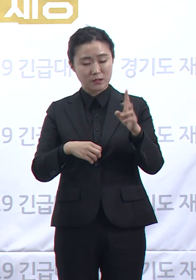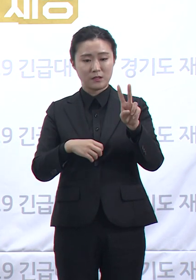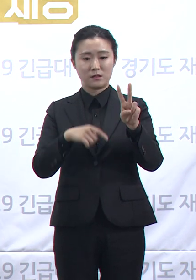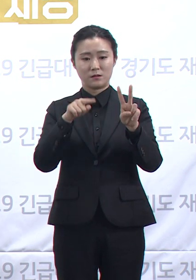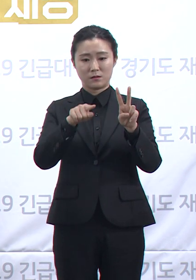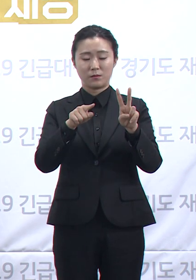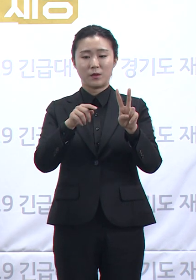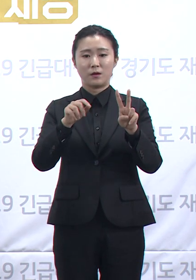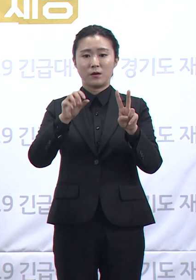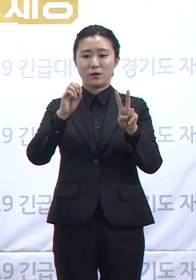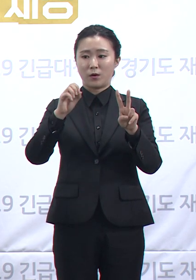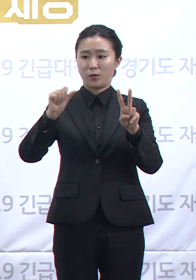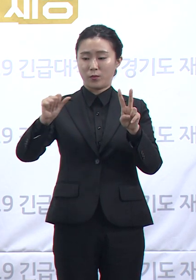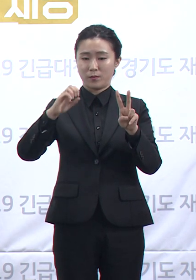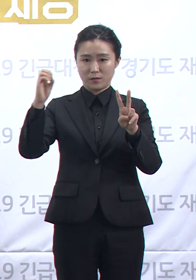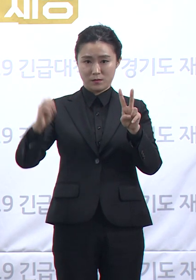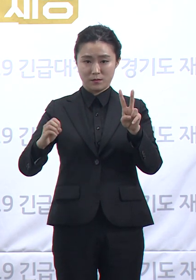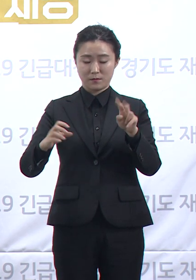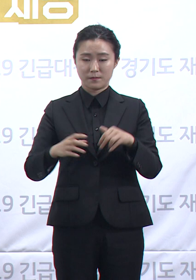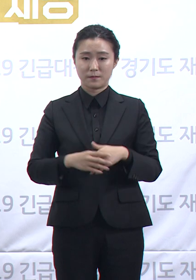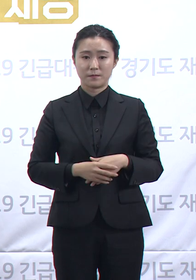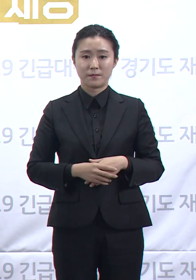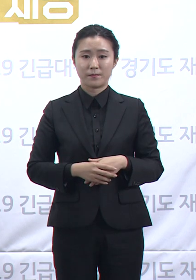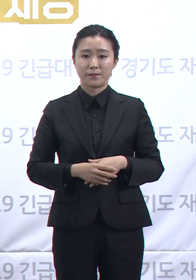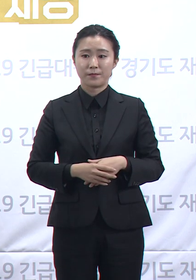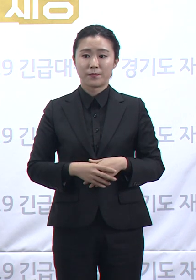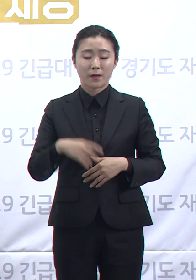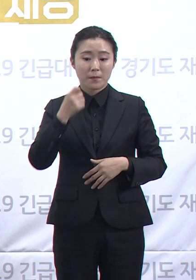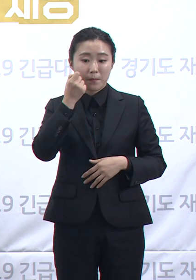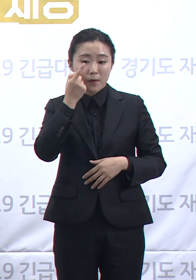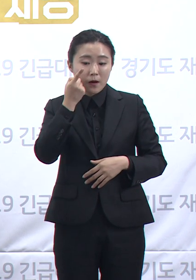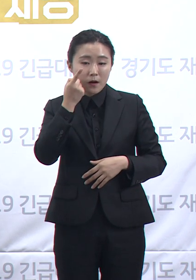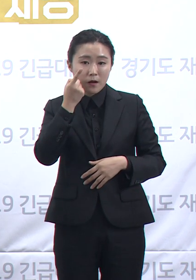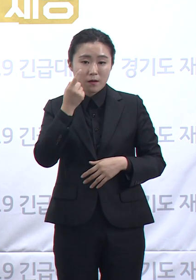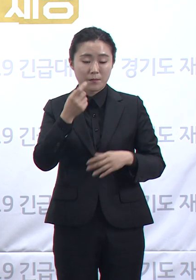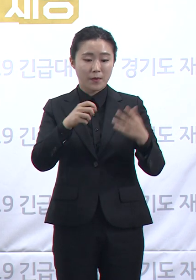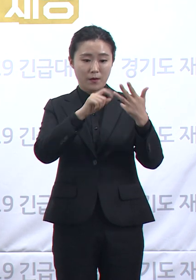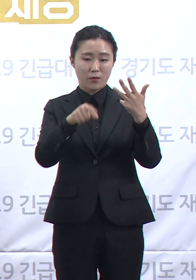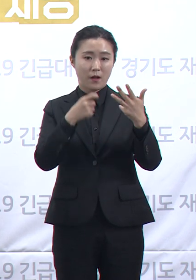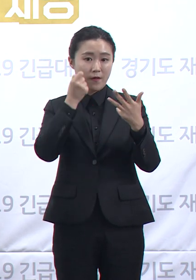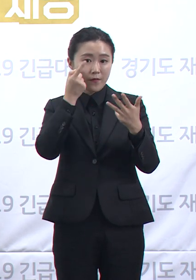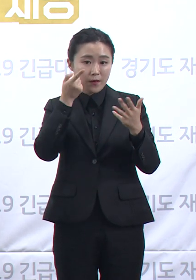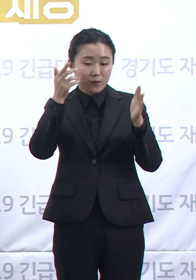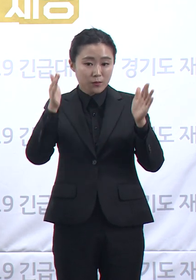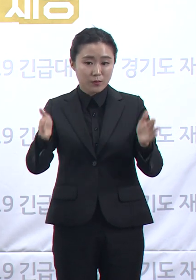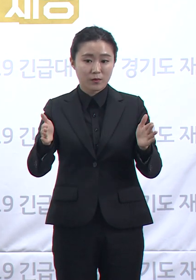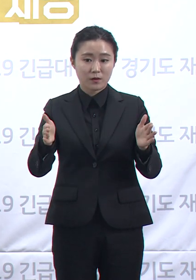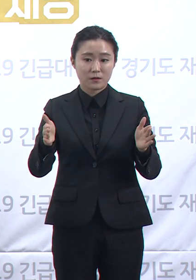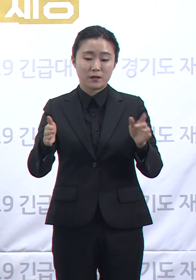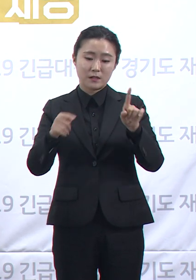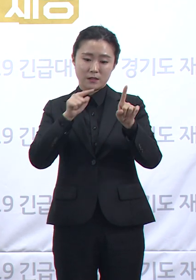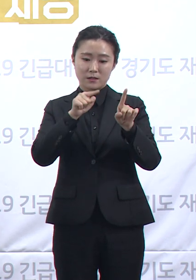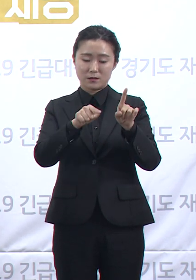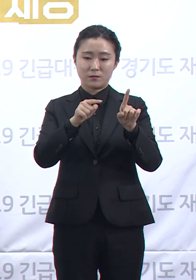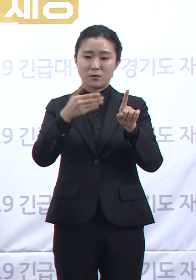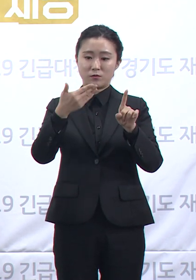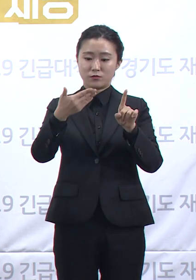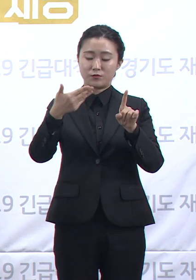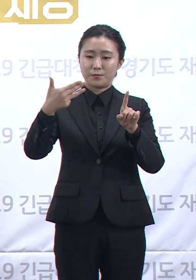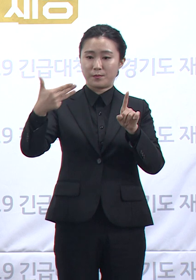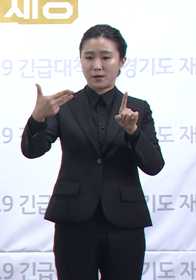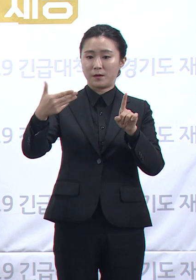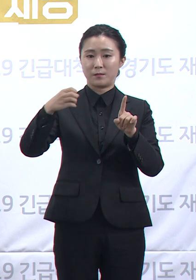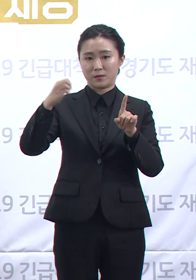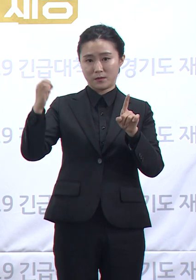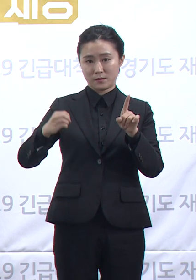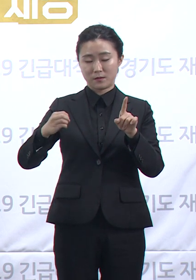달간 1,771명이 확진되고, 그중 35명이 사망하여 치명률은 1.98%로 이전